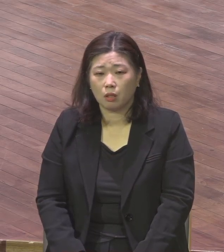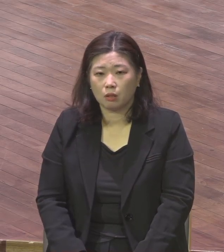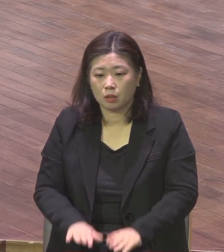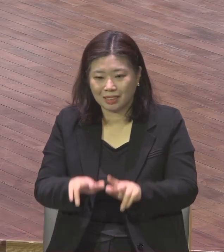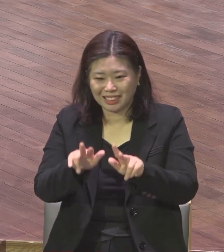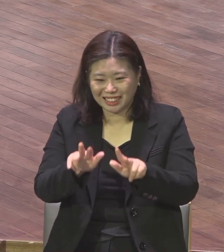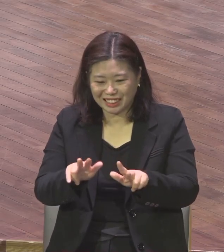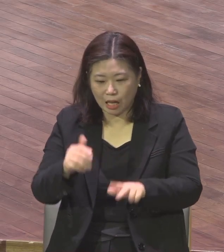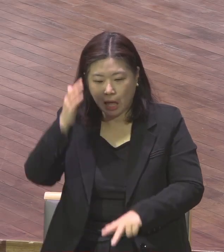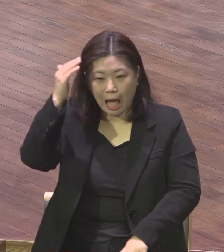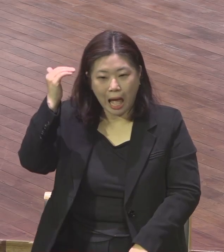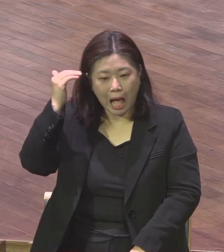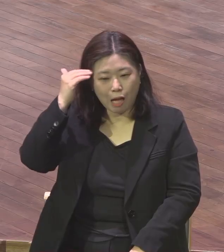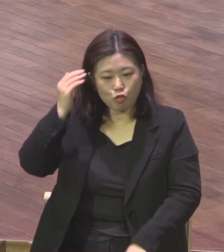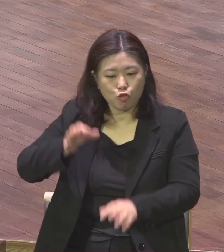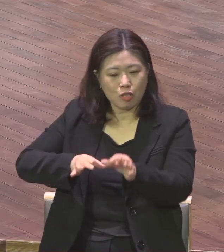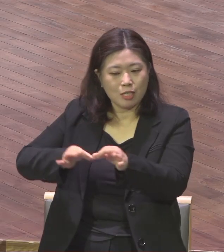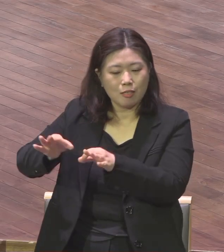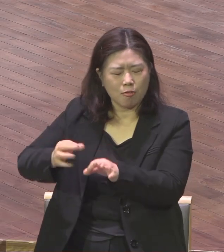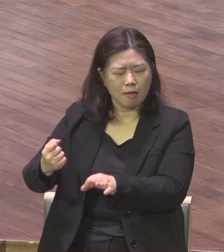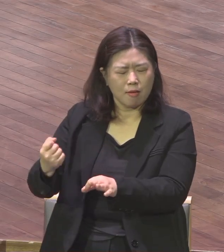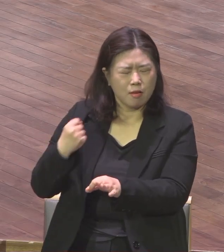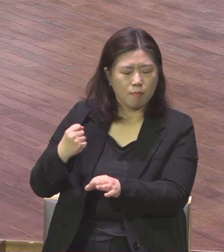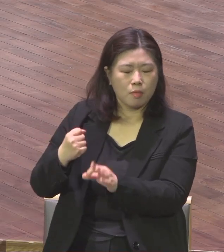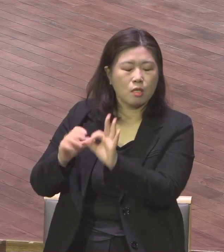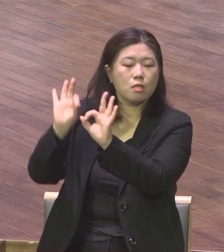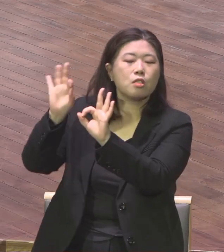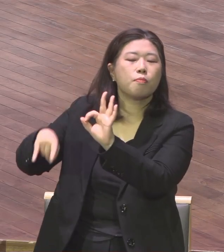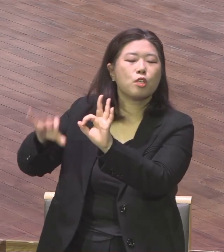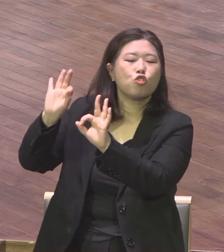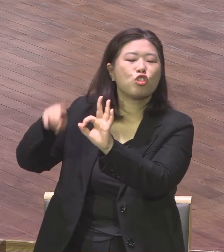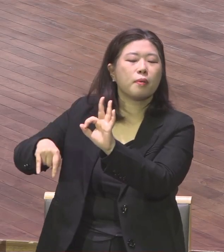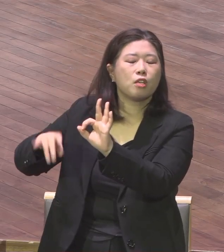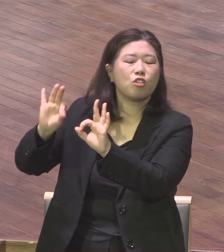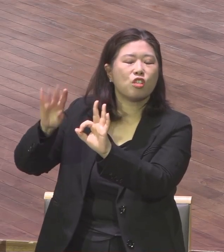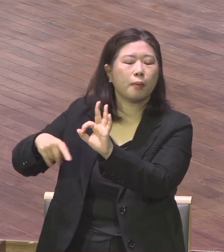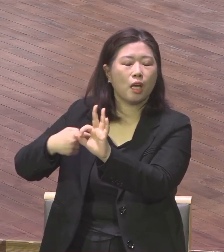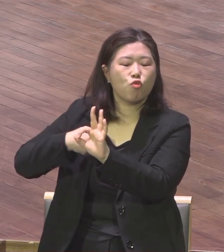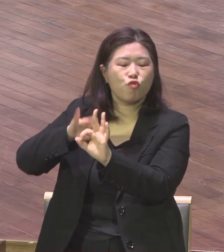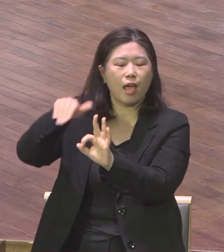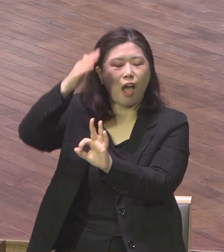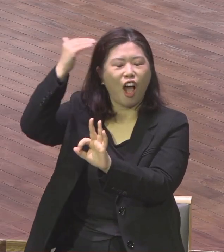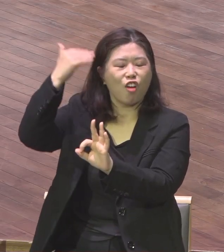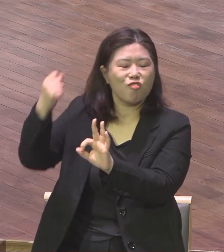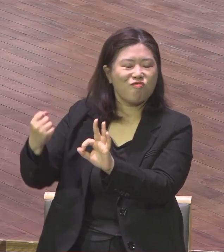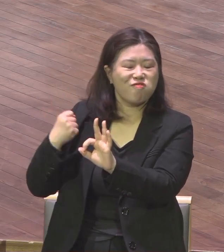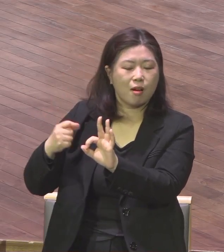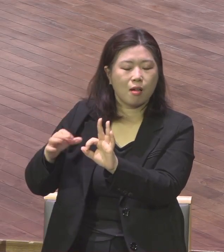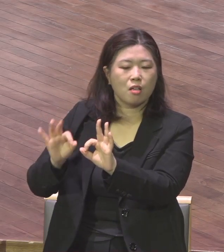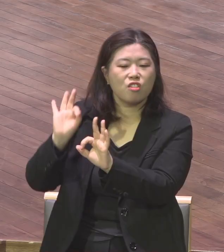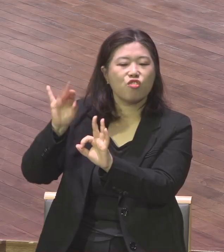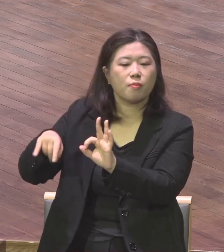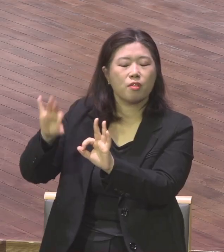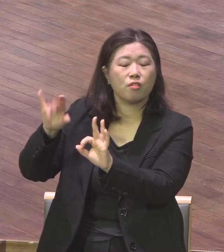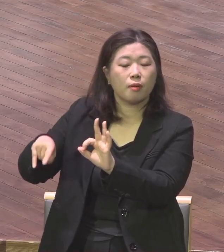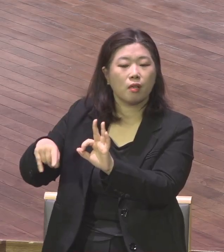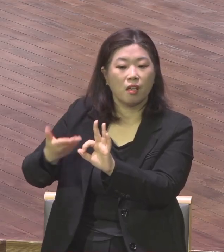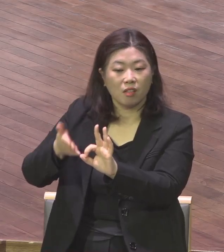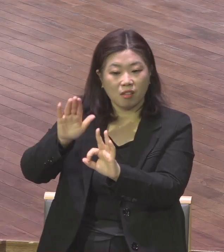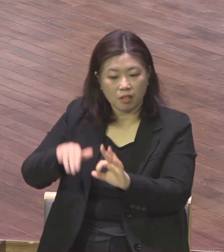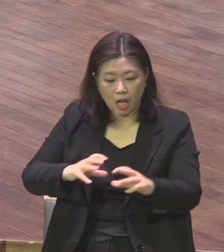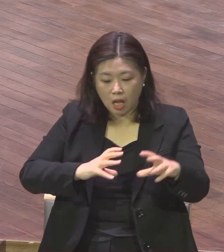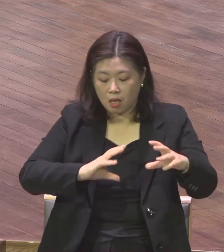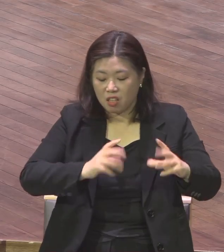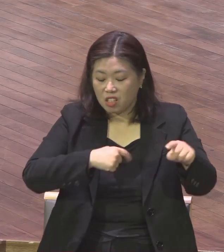경제 10대 하는 나라, 이런 나라 없어요. 정치적으로는 후진국 중에 후진국, 저 아프리카 수준이죠.